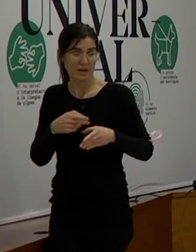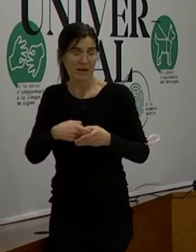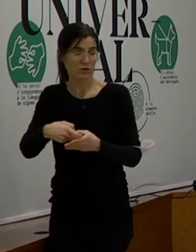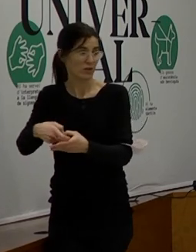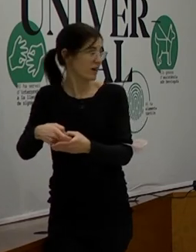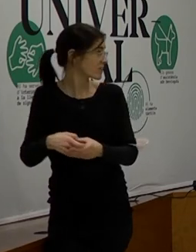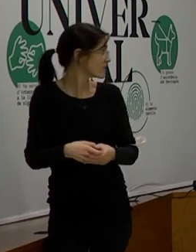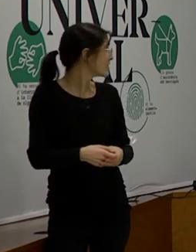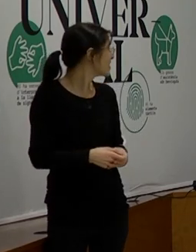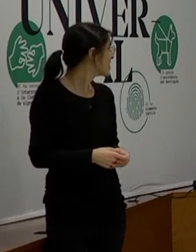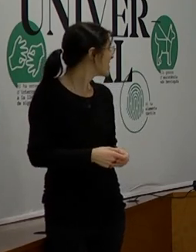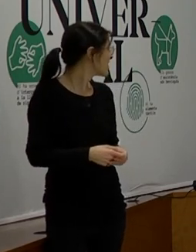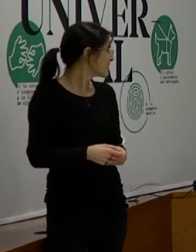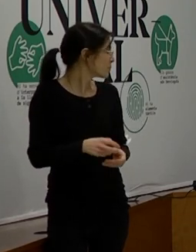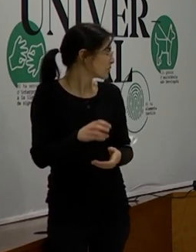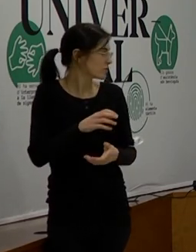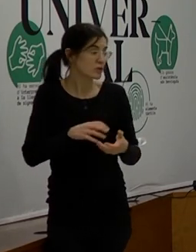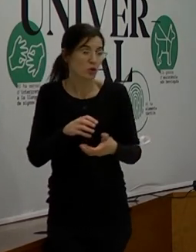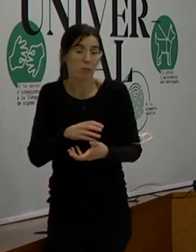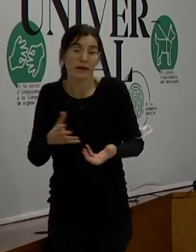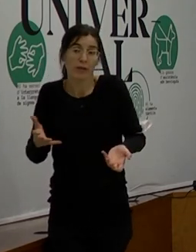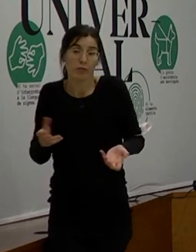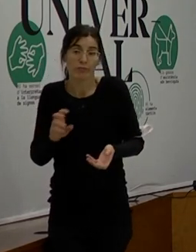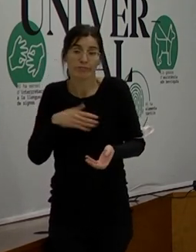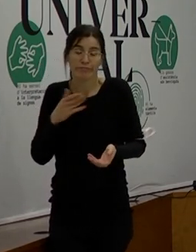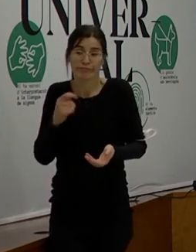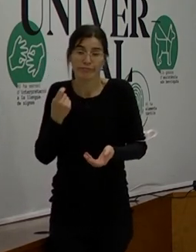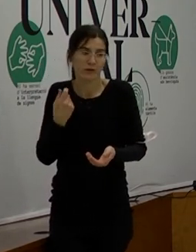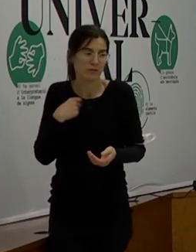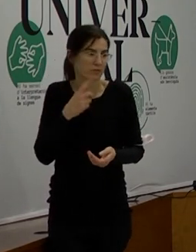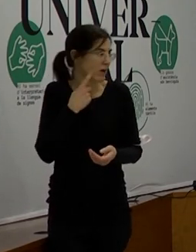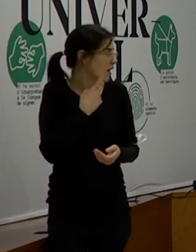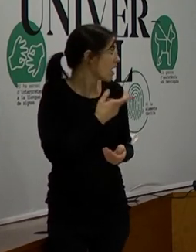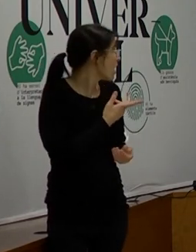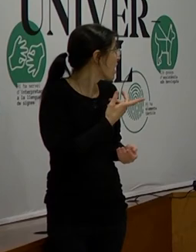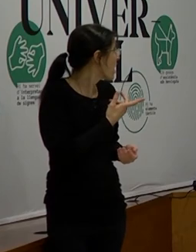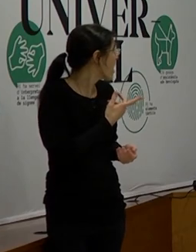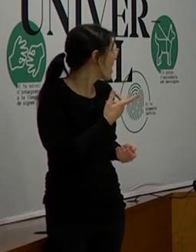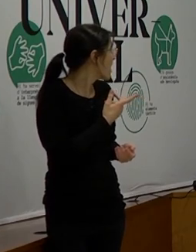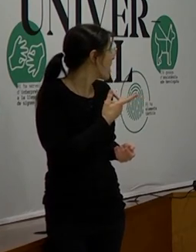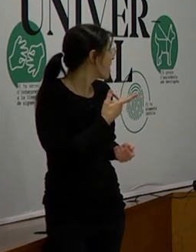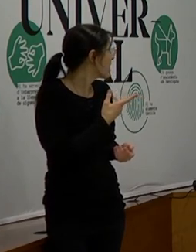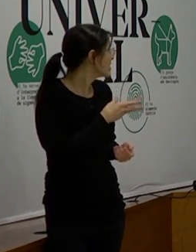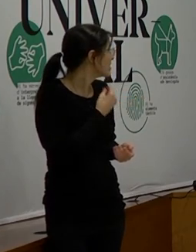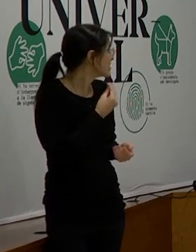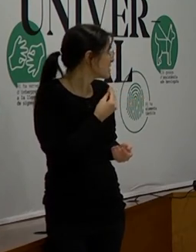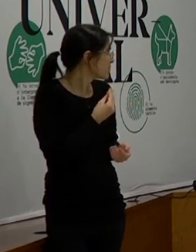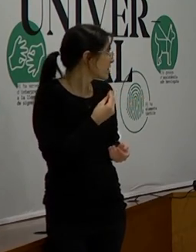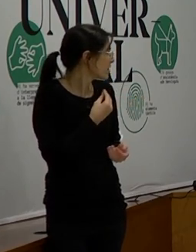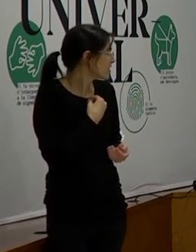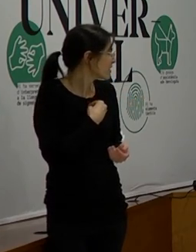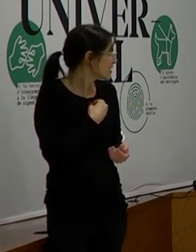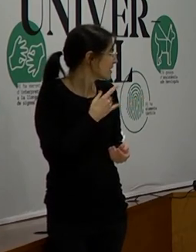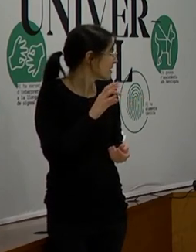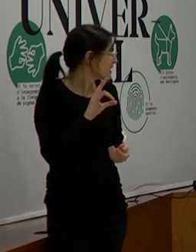bueno, és complicat, però, bueno. Mira-la, ah, esta està millor, eh? Y el váter